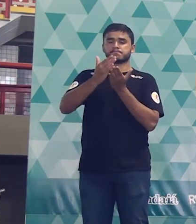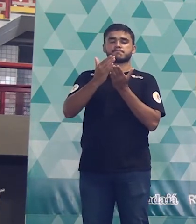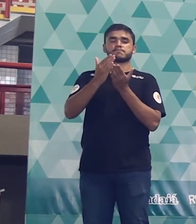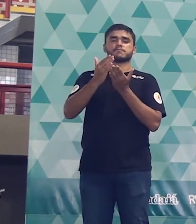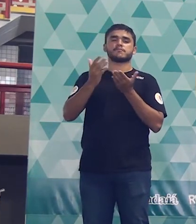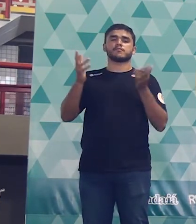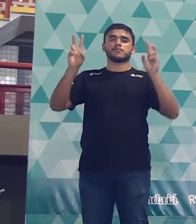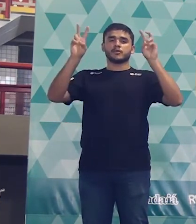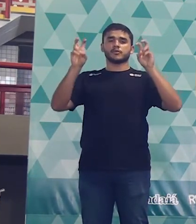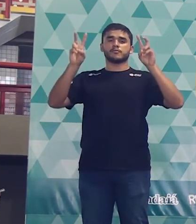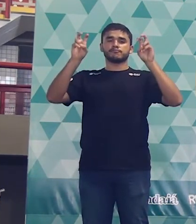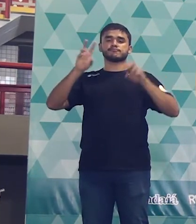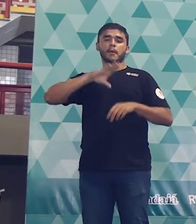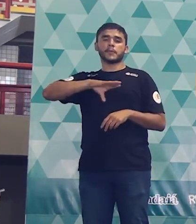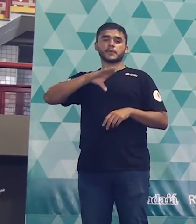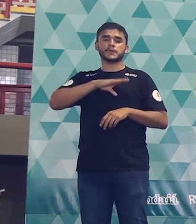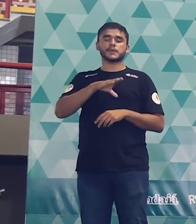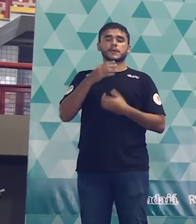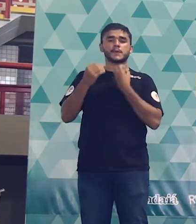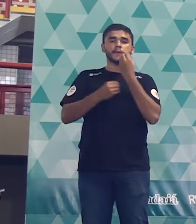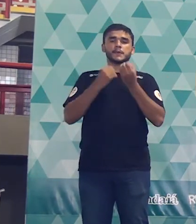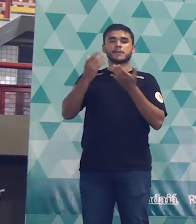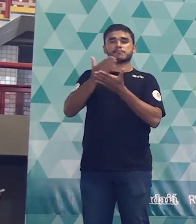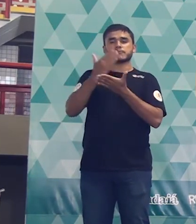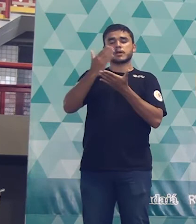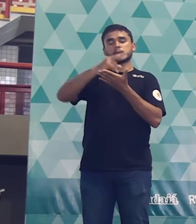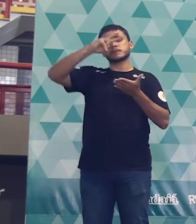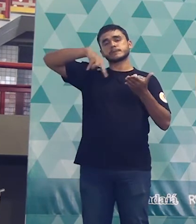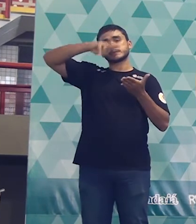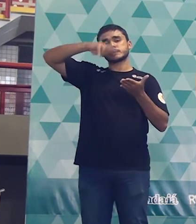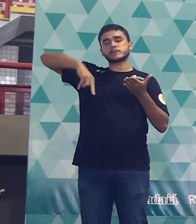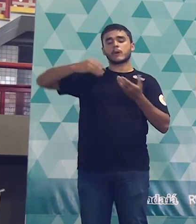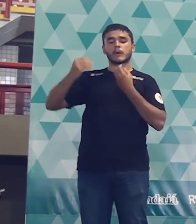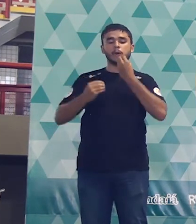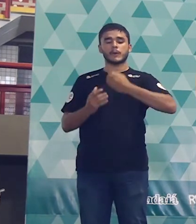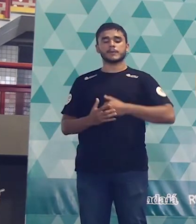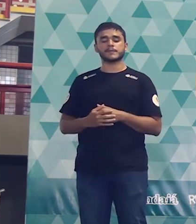prova de linguagens e códigos, tá certo?